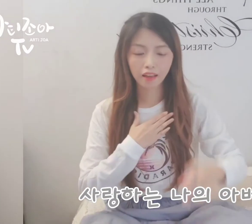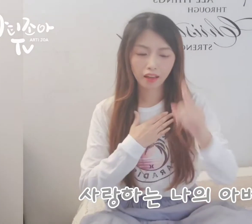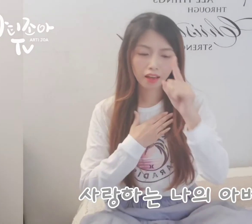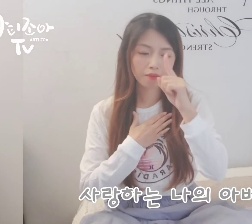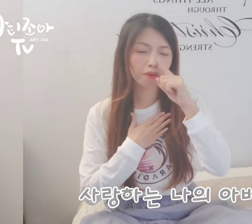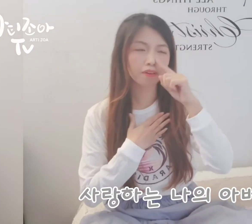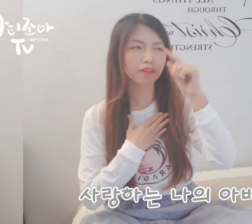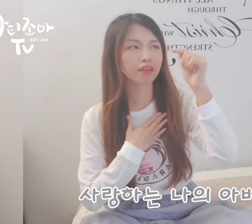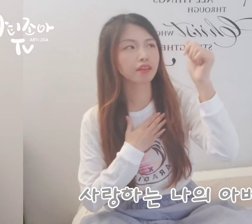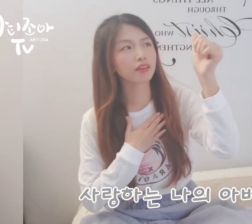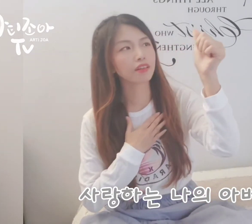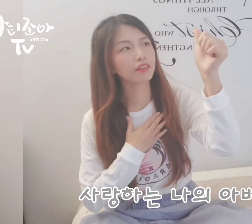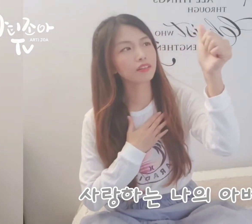나의 아버지